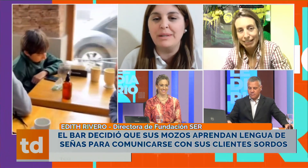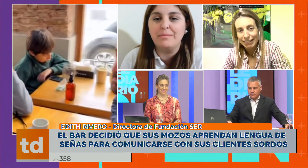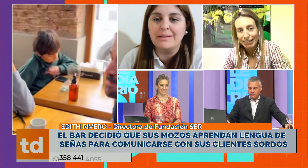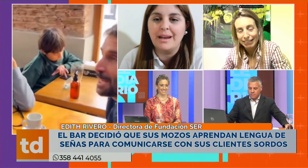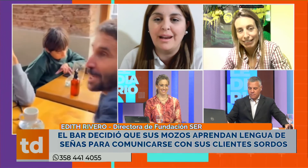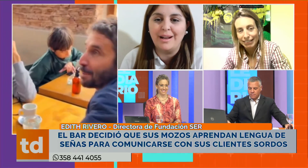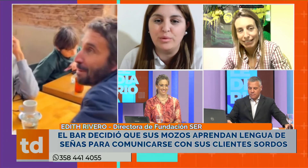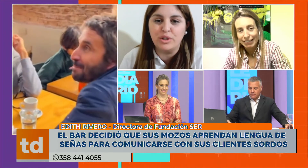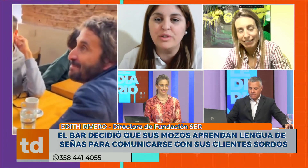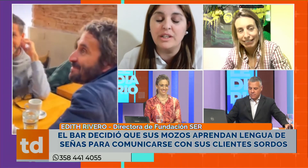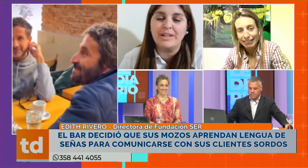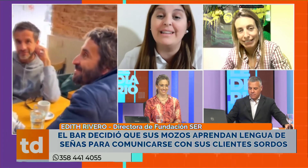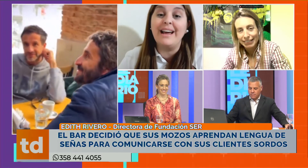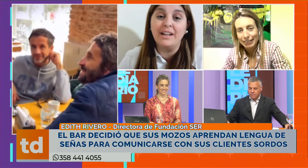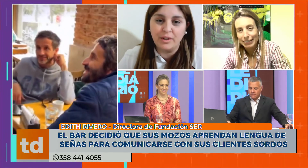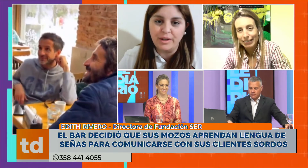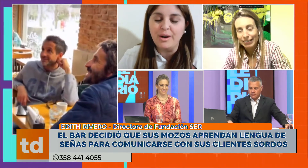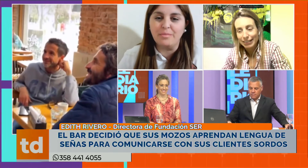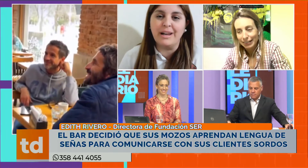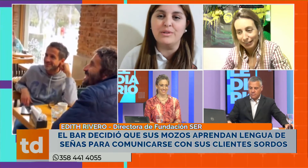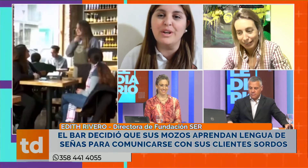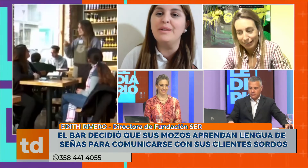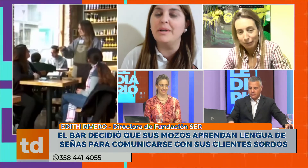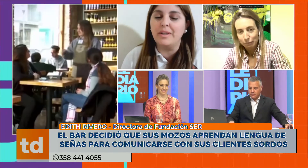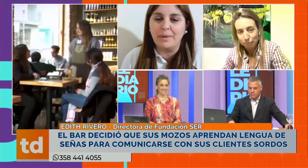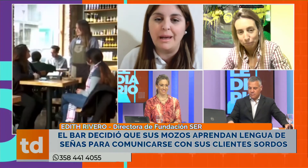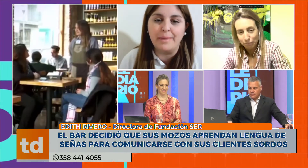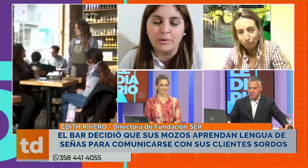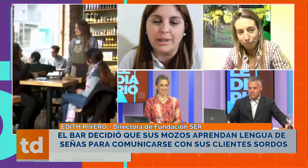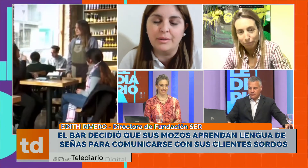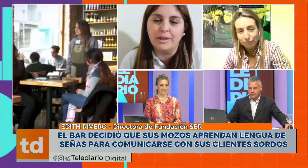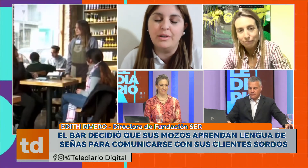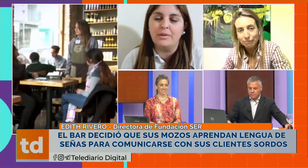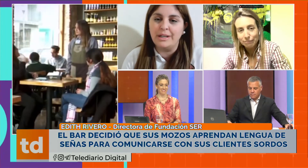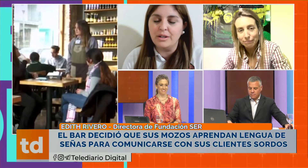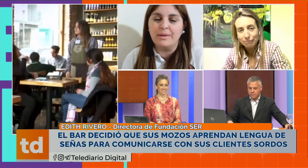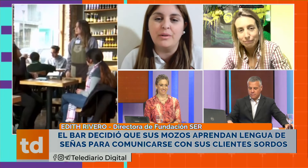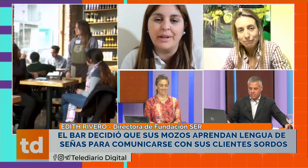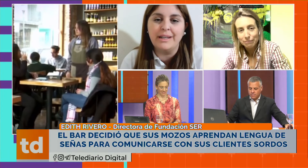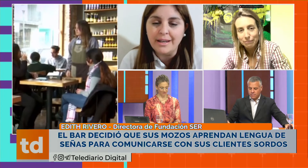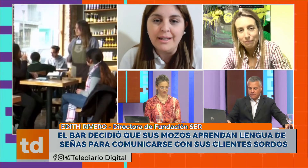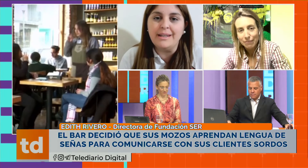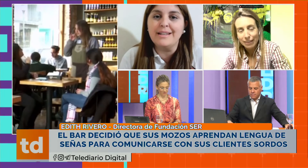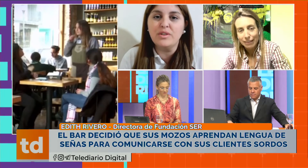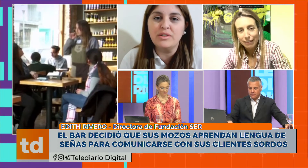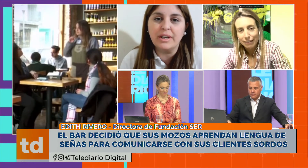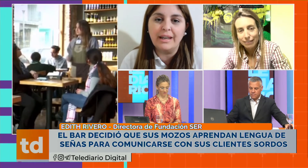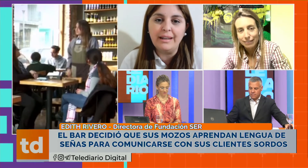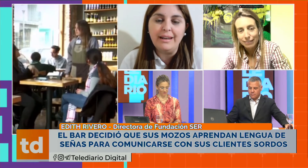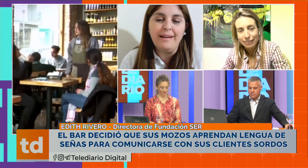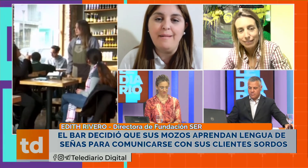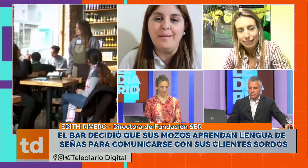pensar en la inclusión, sino hacer algo por la inclusión y después la apertura que tuvieron los dueños, María Eugenia. Y eso hizo que